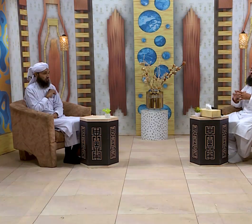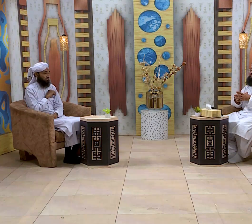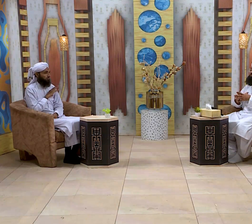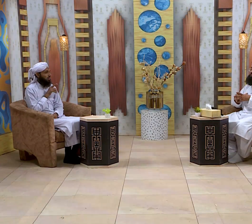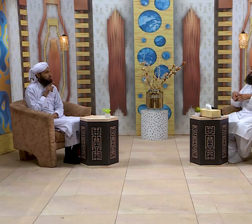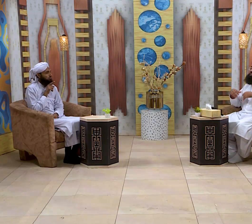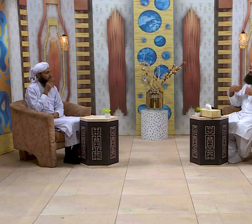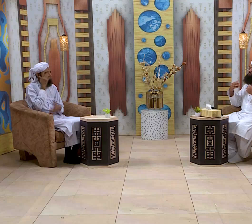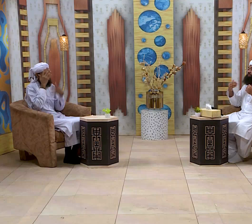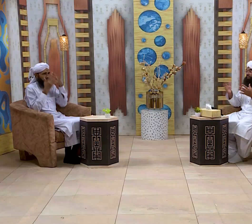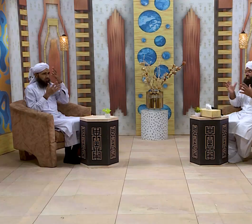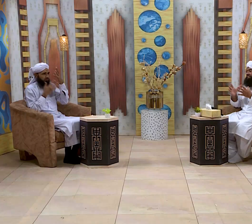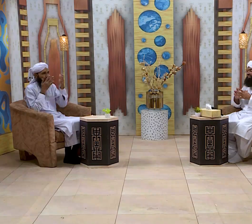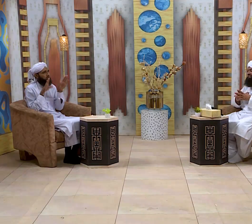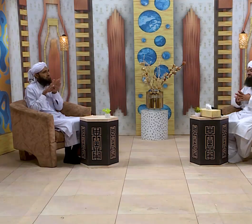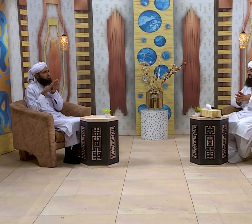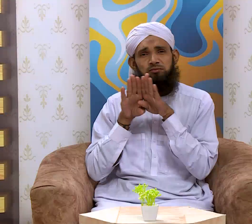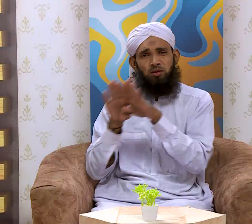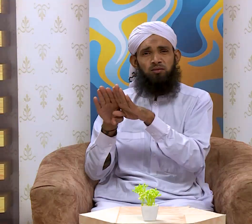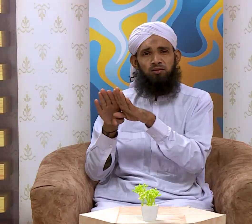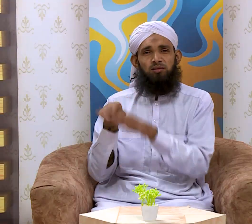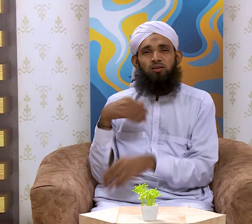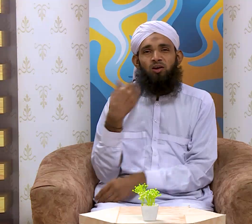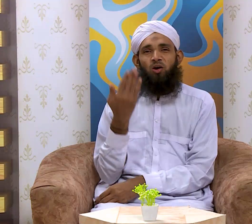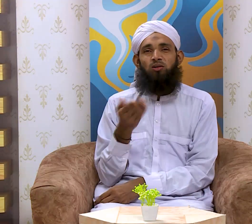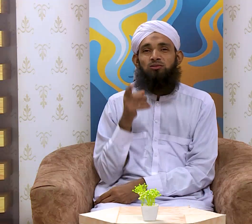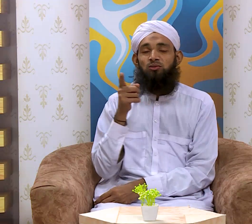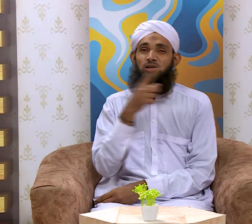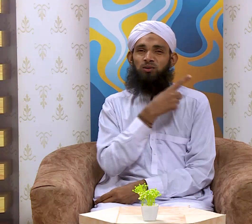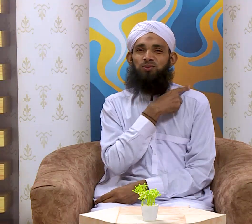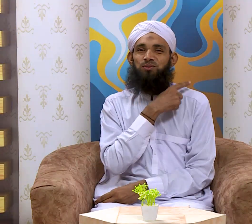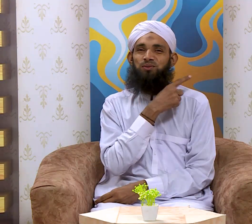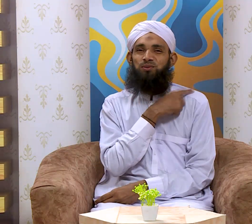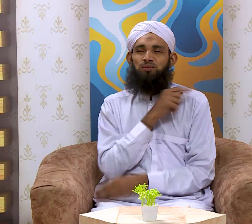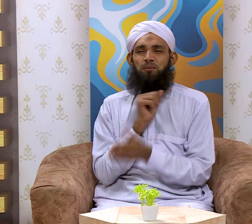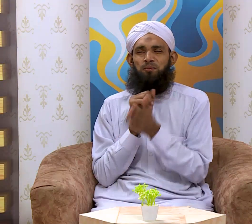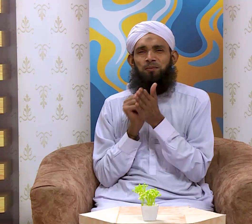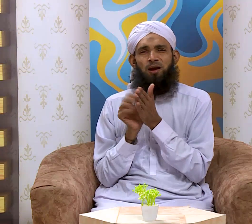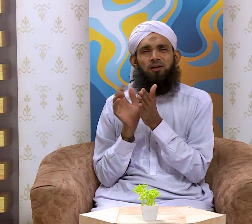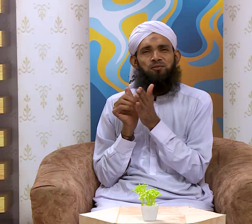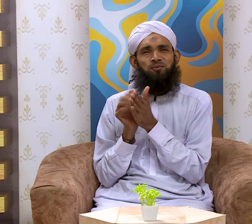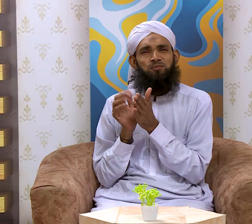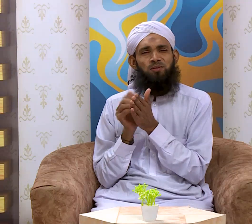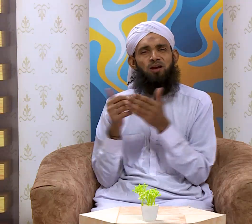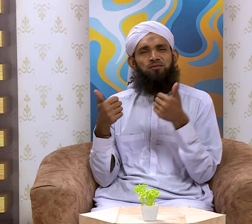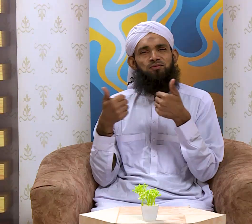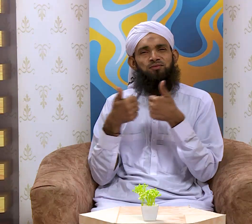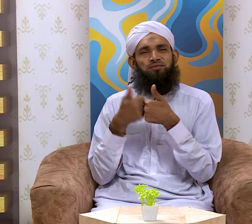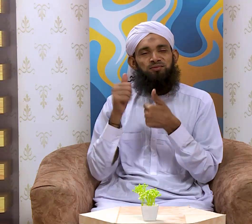تمہاری پریشانیوں کو کفایت کرے گا اور تمہارے گناہوں سے مغفرت کا سبب بن جائے گا۔